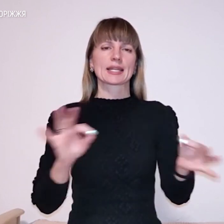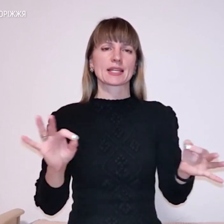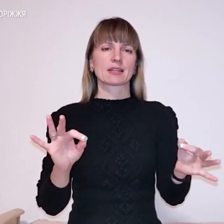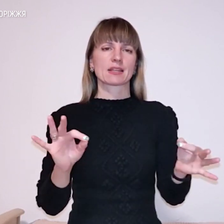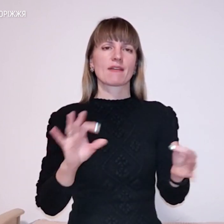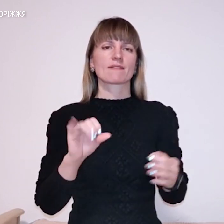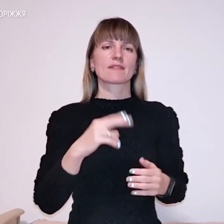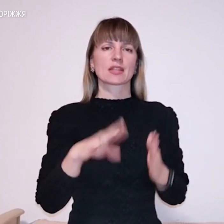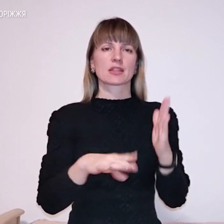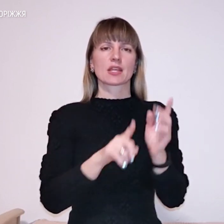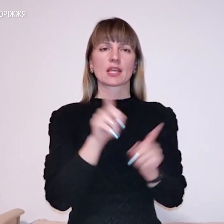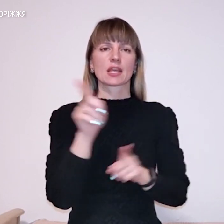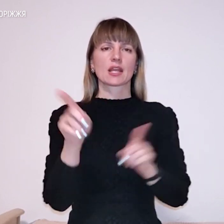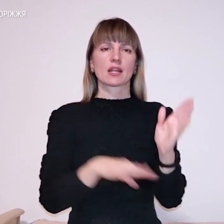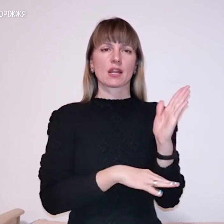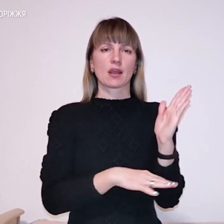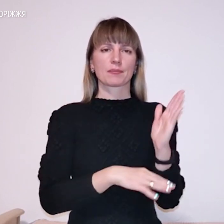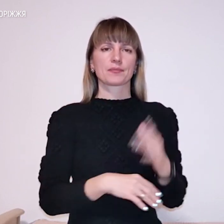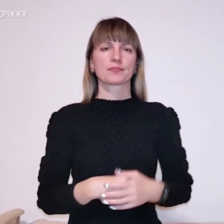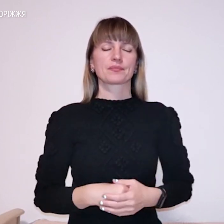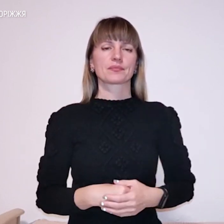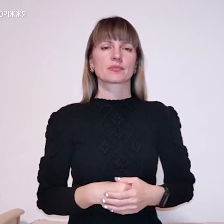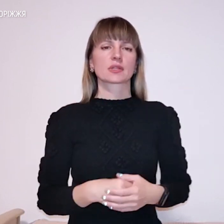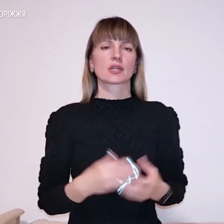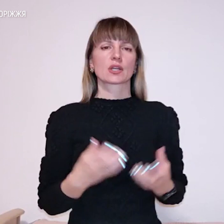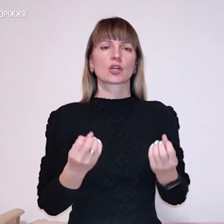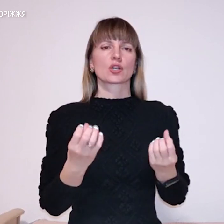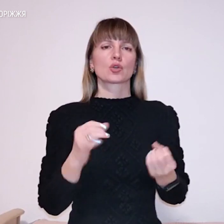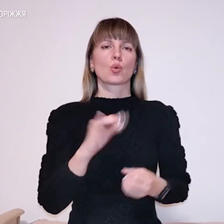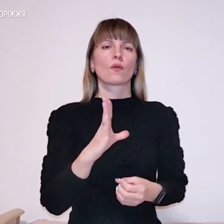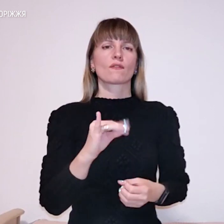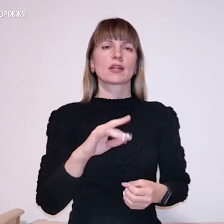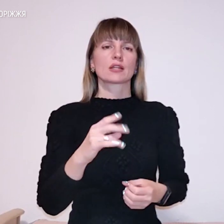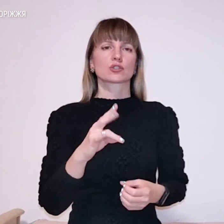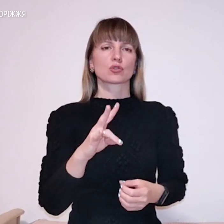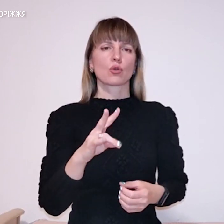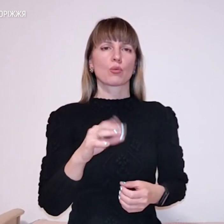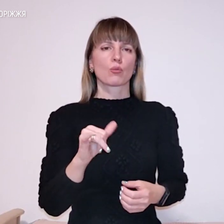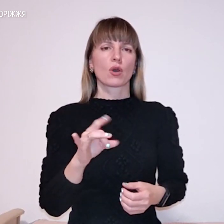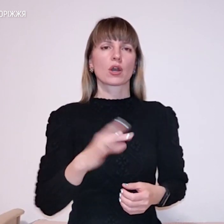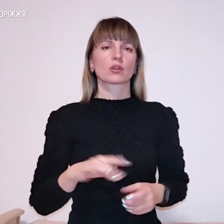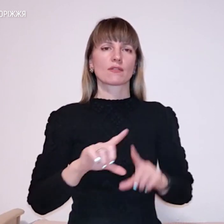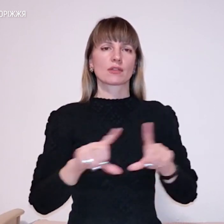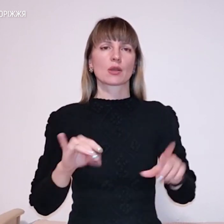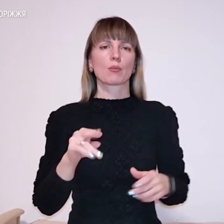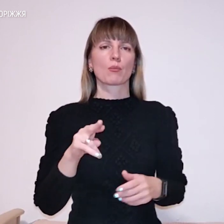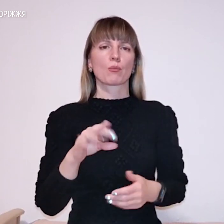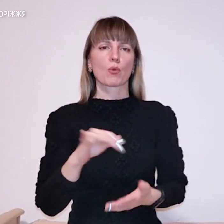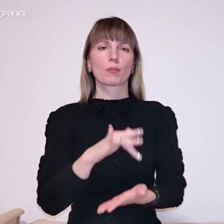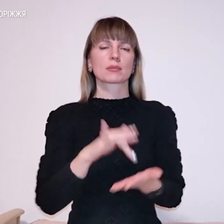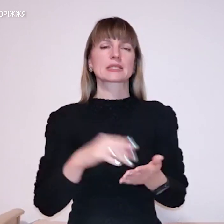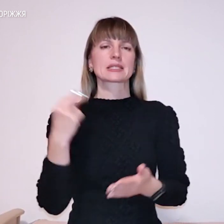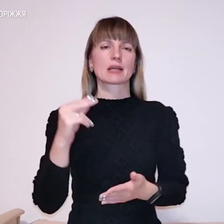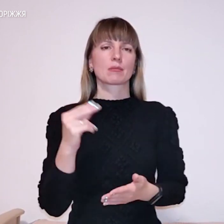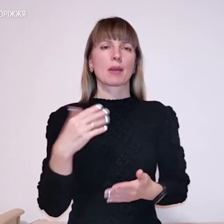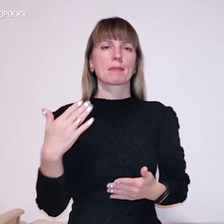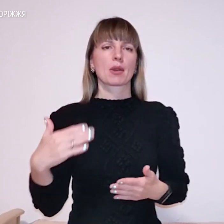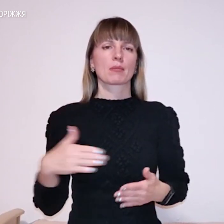електропередач від гілля. Також по Вірнянському районному відділенню і по місту Запоріжжя правобережне відділення